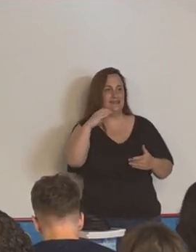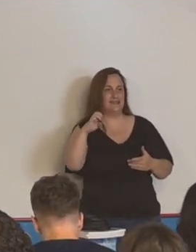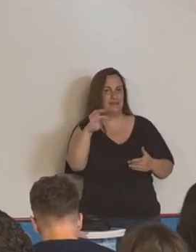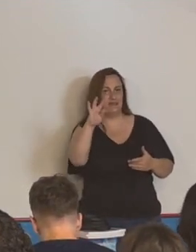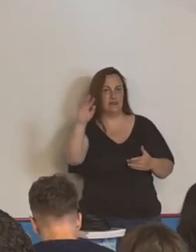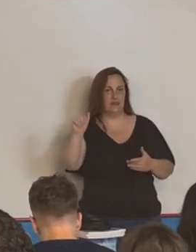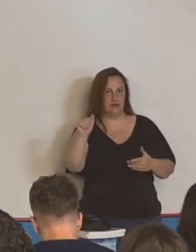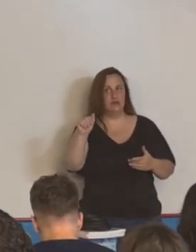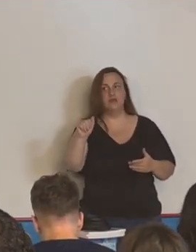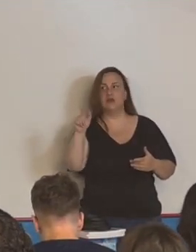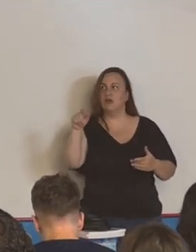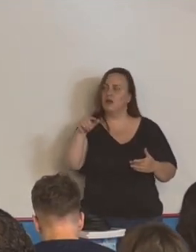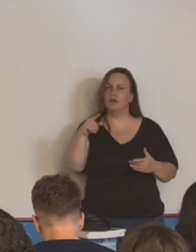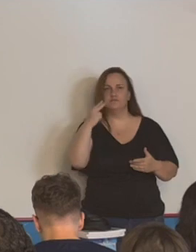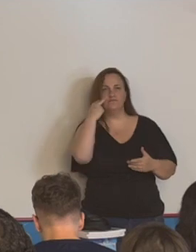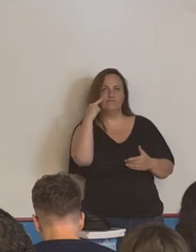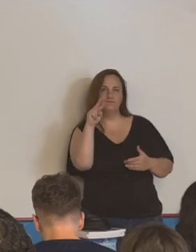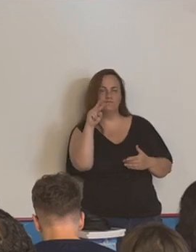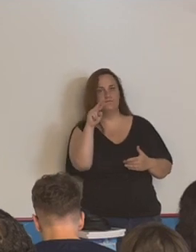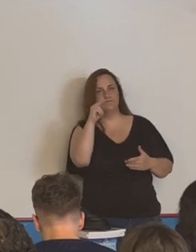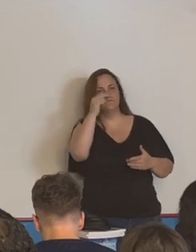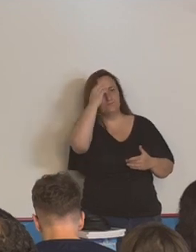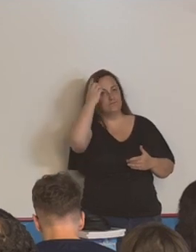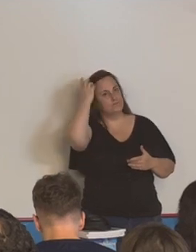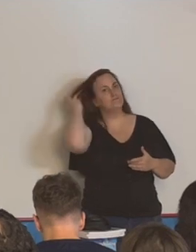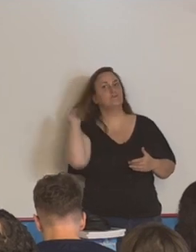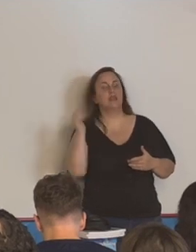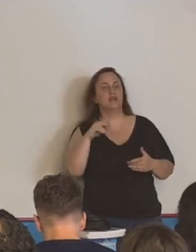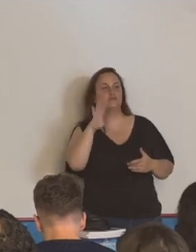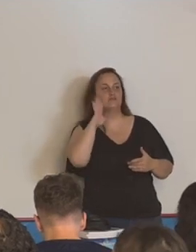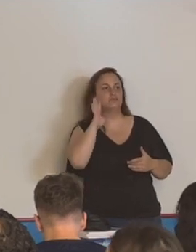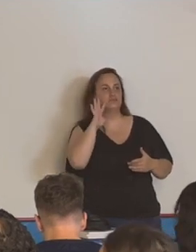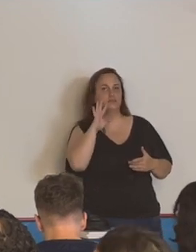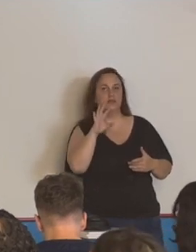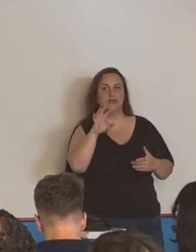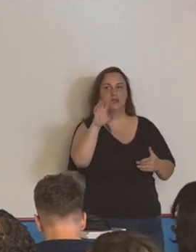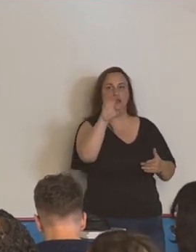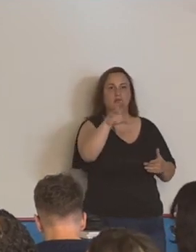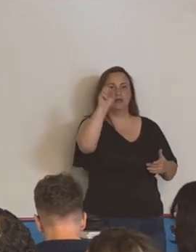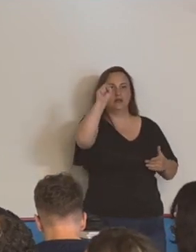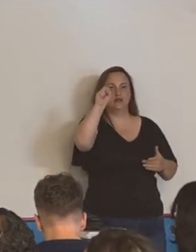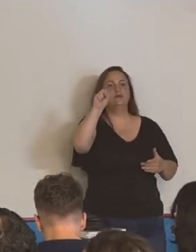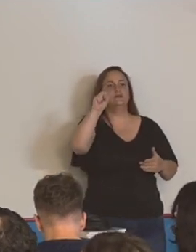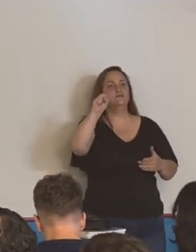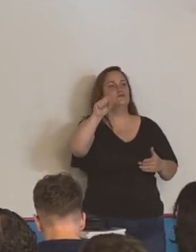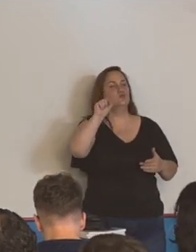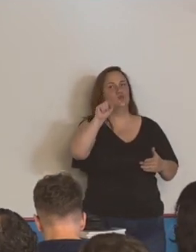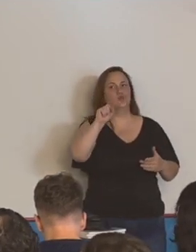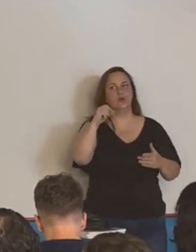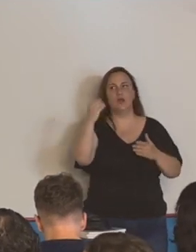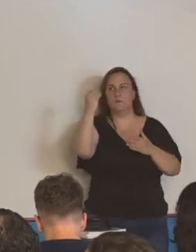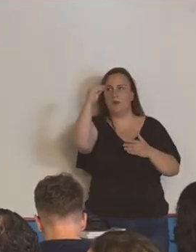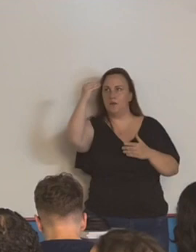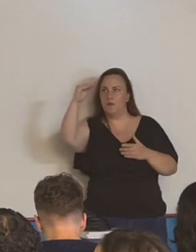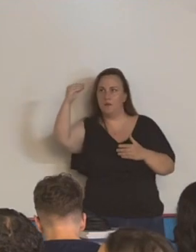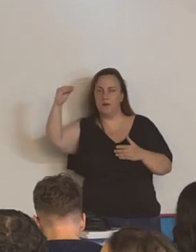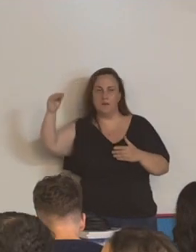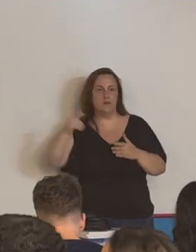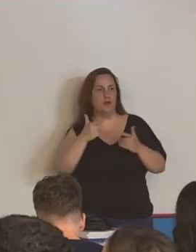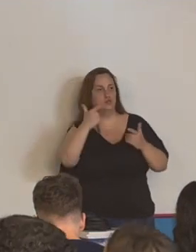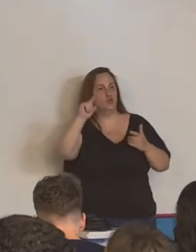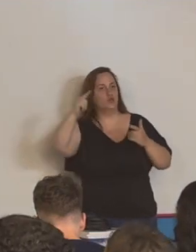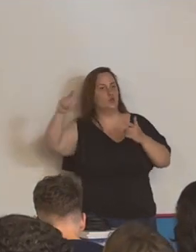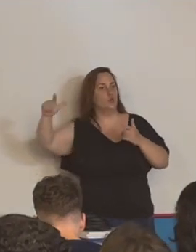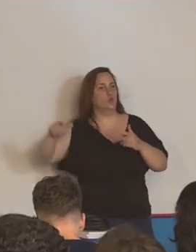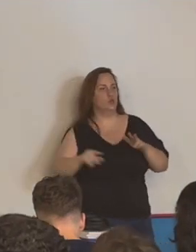né? E aí eu peguei essa referência do santo que voa para colocar ele em outros assuntos,